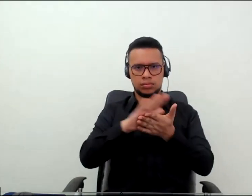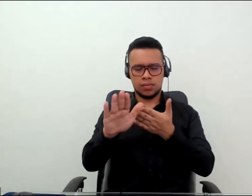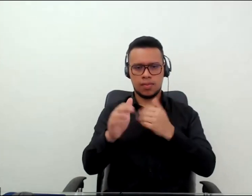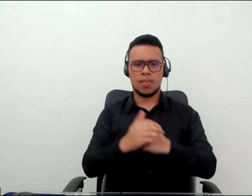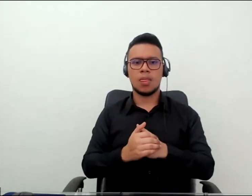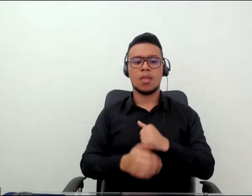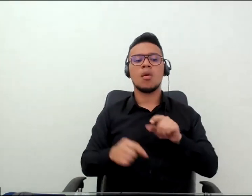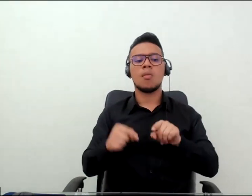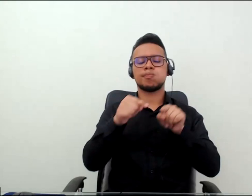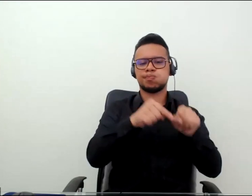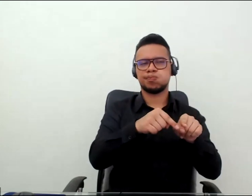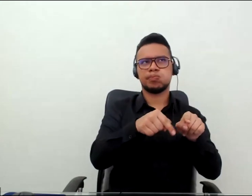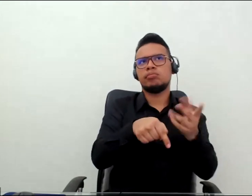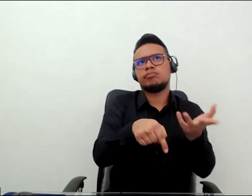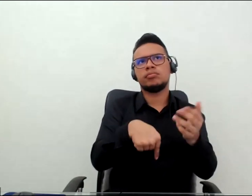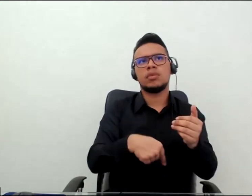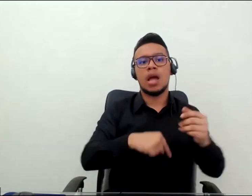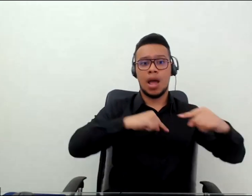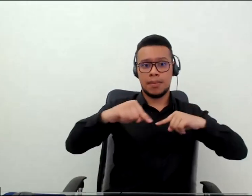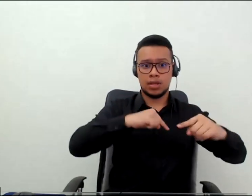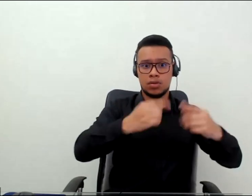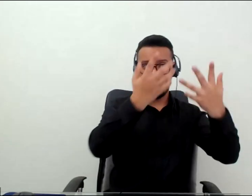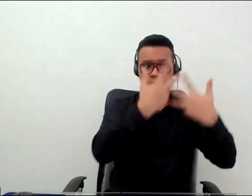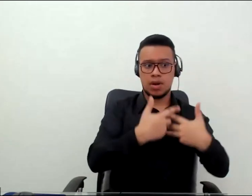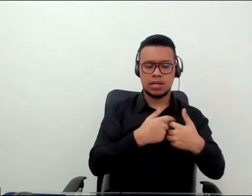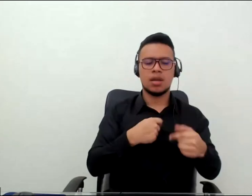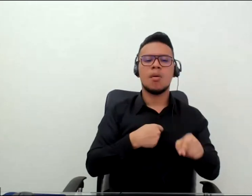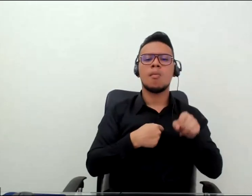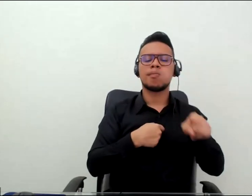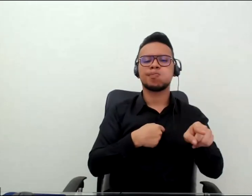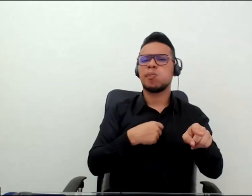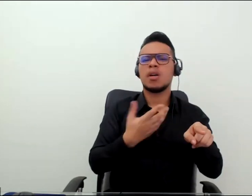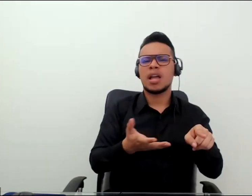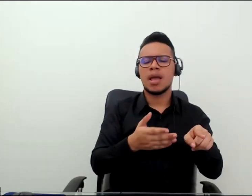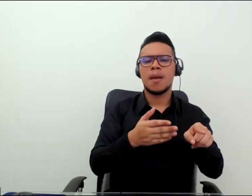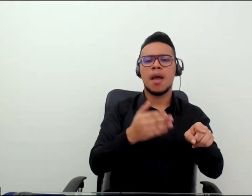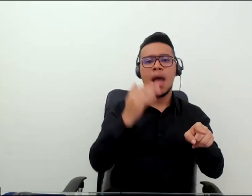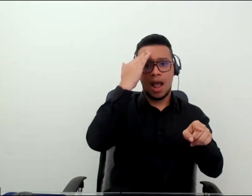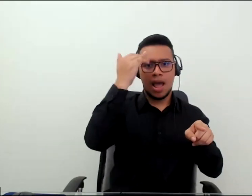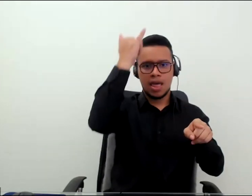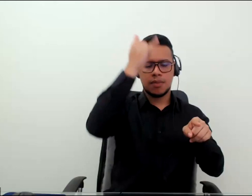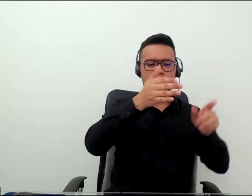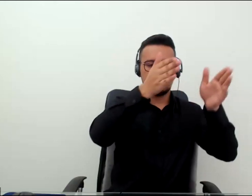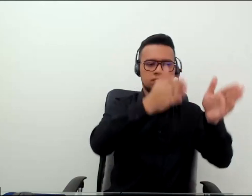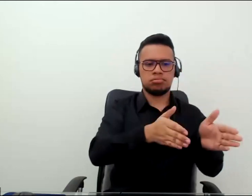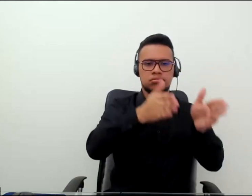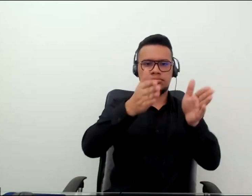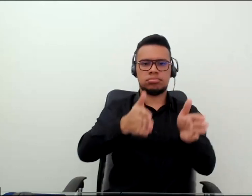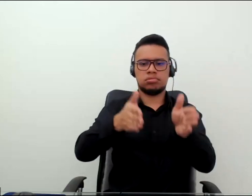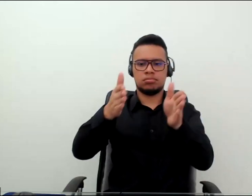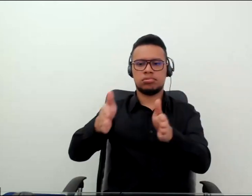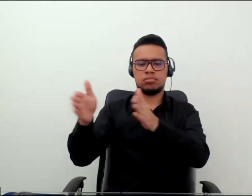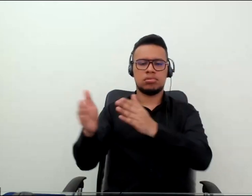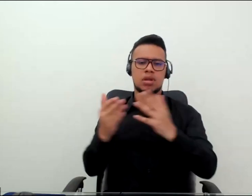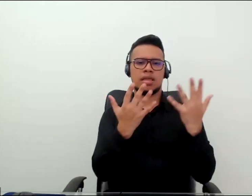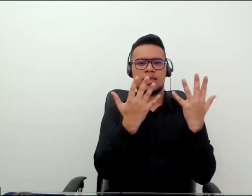programa de administración de empresas cuenta con diez periodos académicos registrados en el Sistema Nacional de información